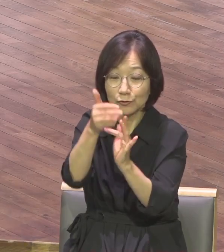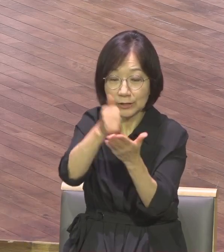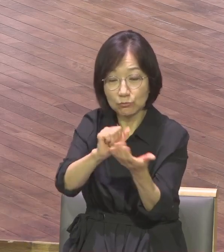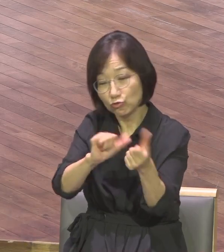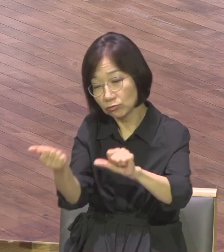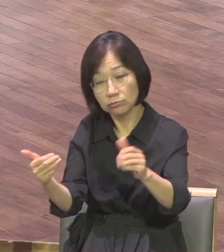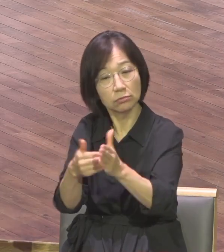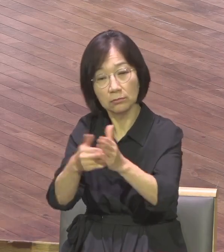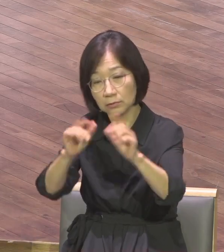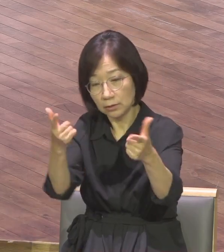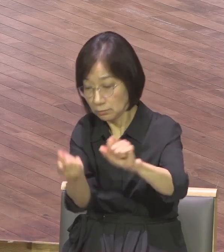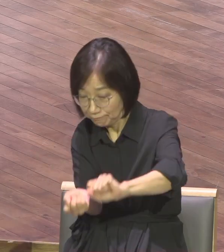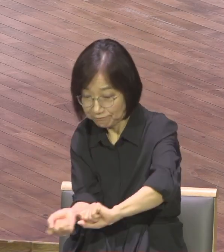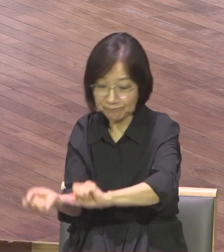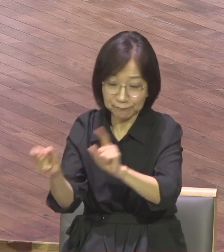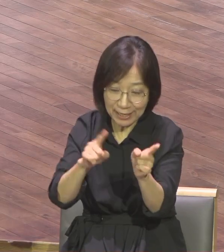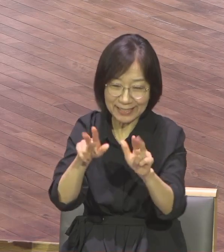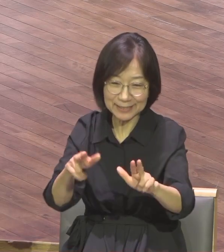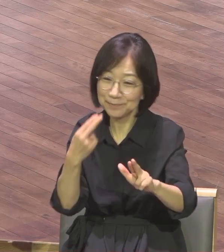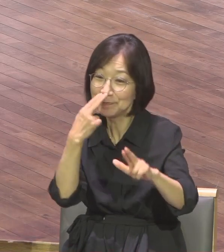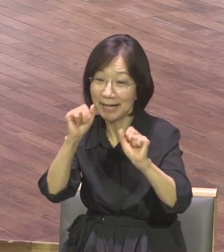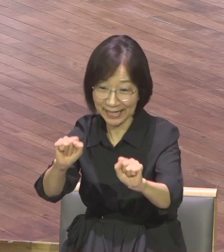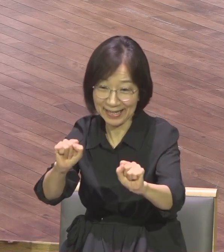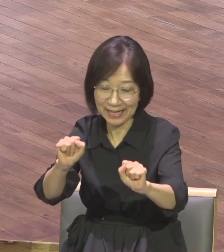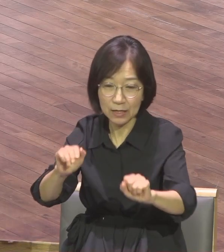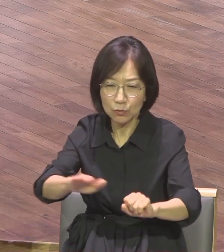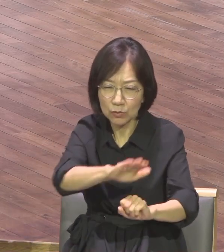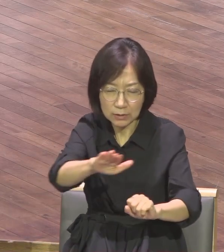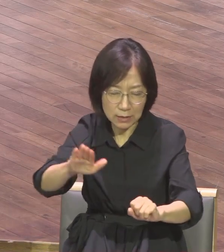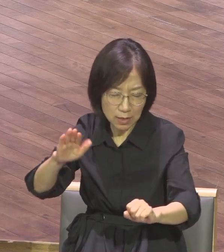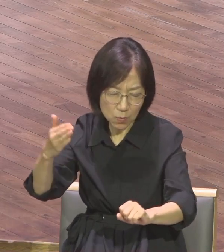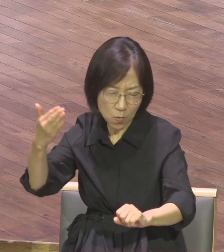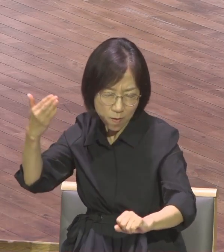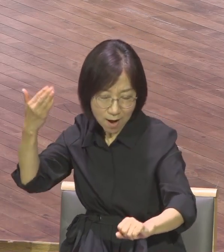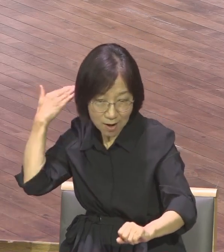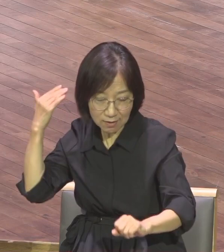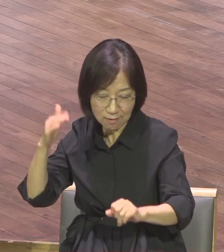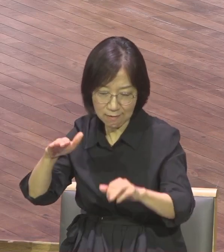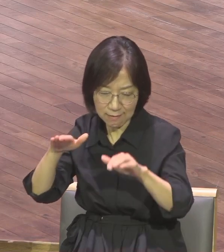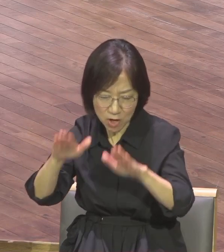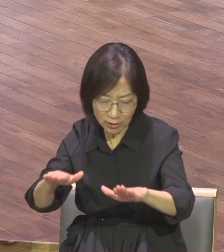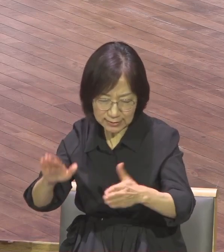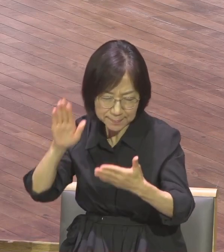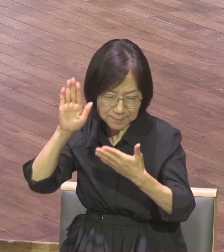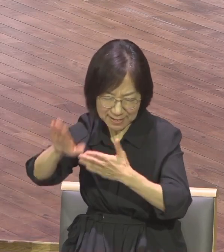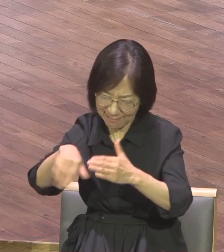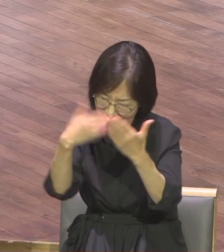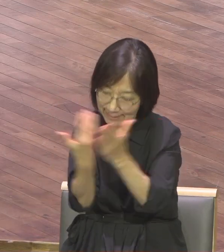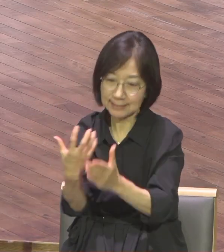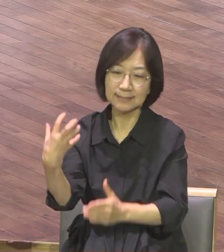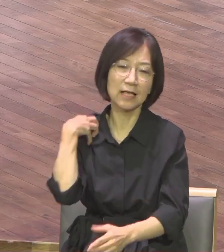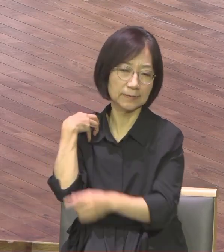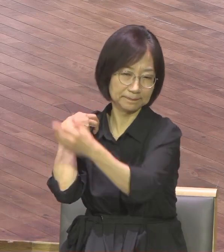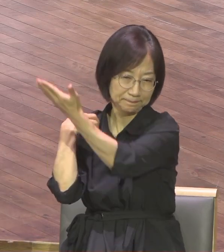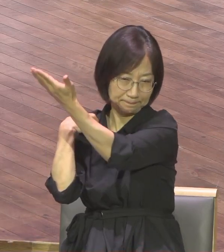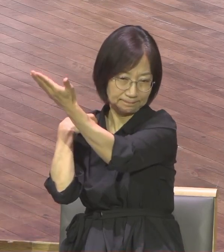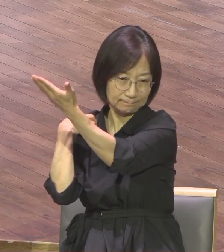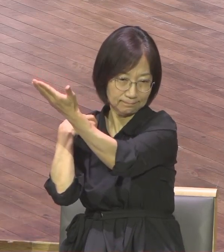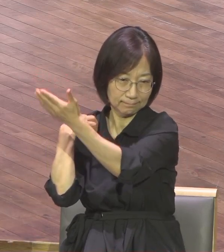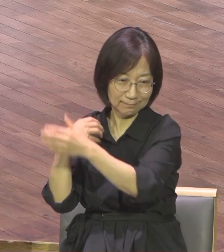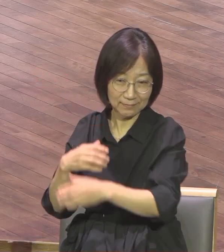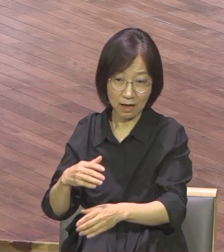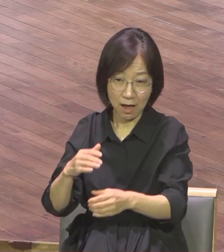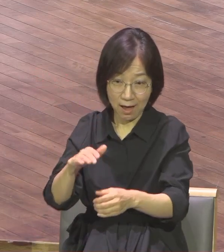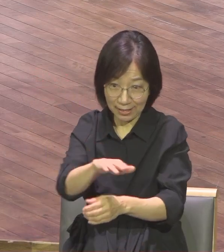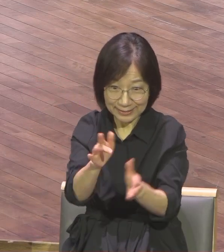우리 인생의 과거, 현재, 미래를 완벽하게 뭐요? 책임지신다는 것입니다. 예수님 사람 다 하나님